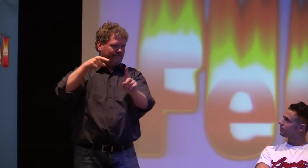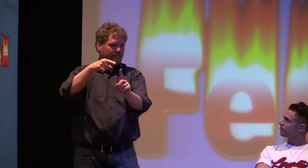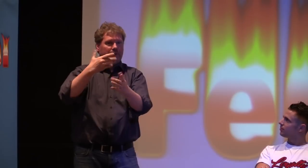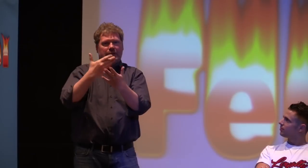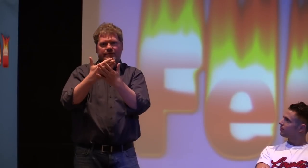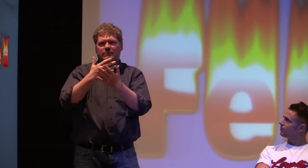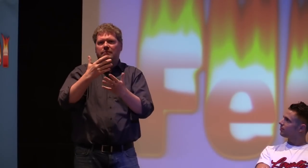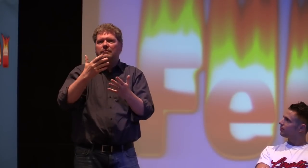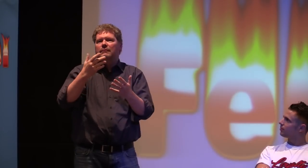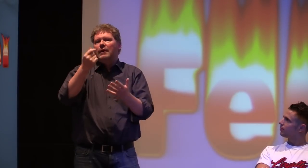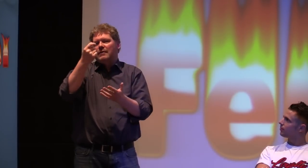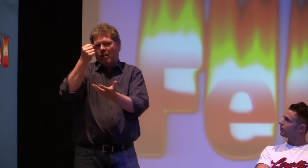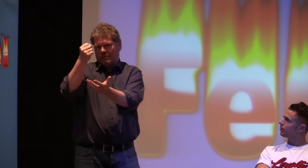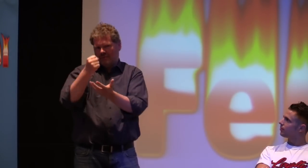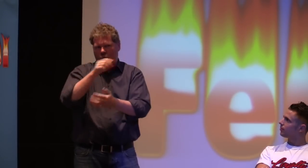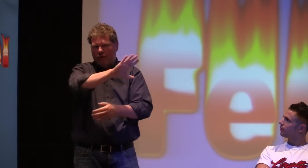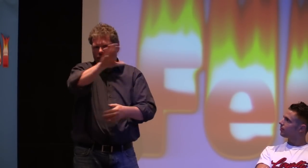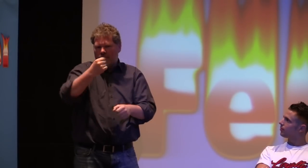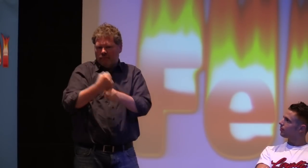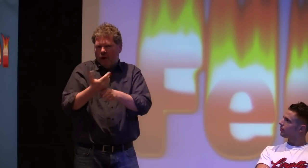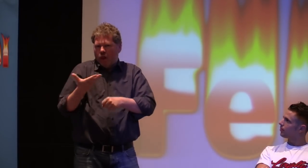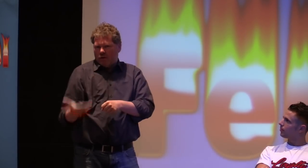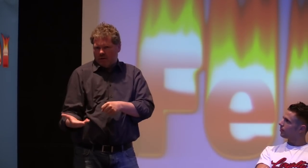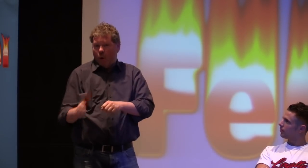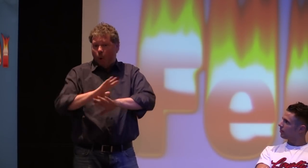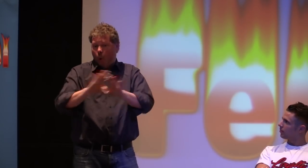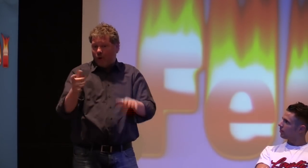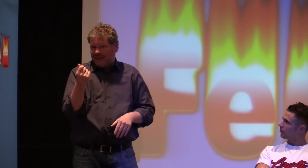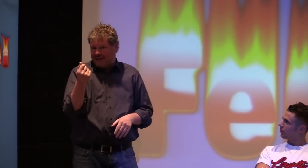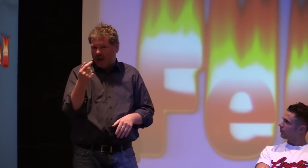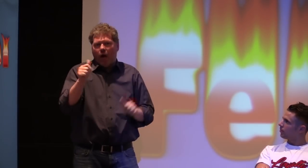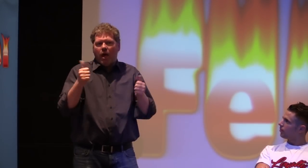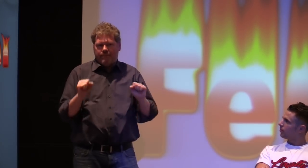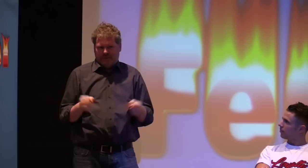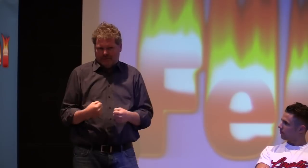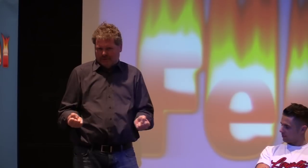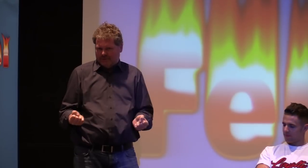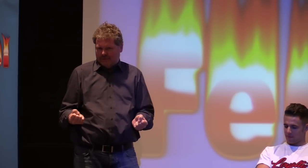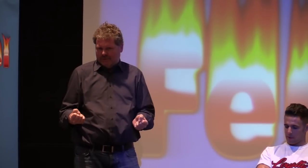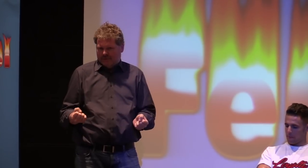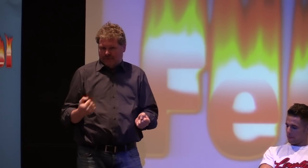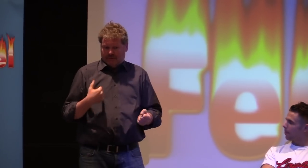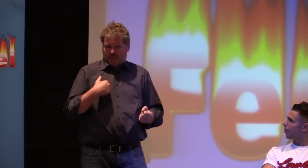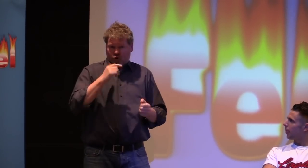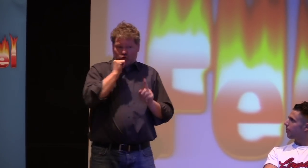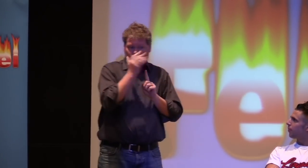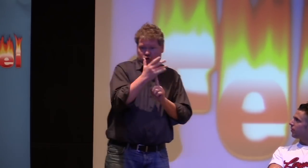hat nochmal ganz klar gesagt, warum es die beiden Verbände eigentlich gibt, weil es geht da ja ums